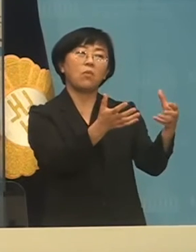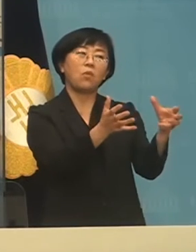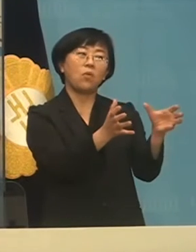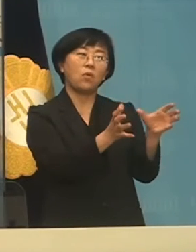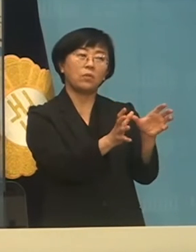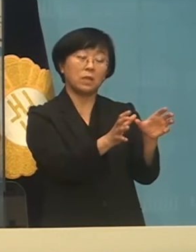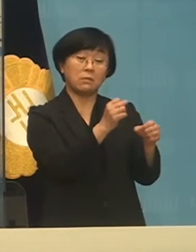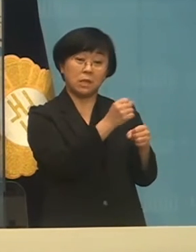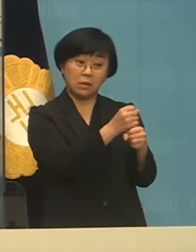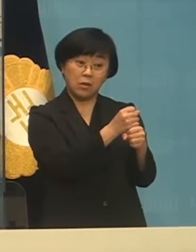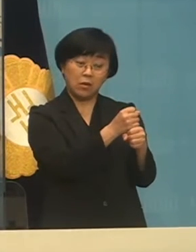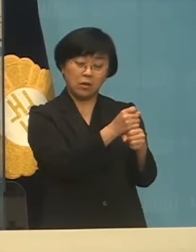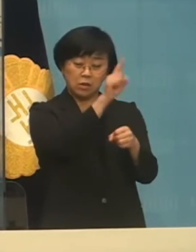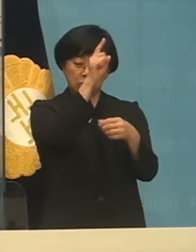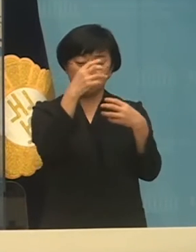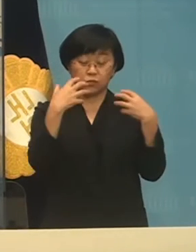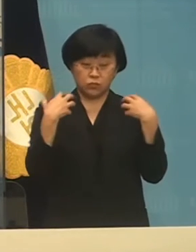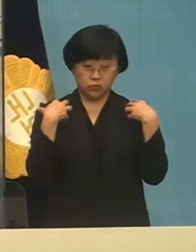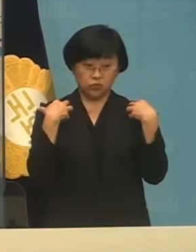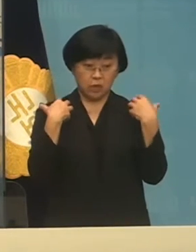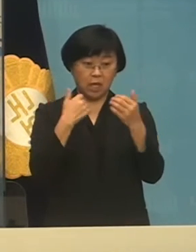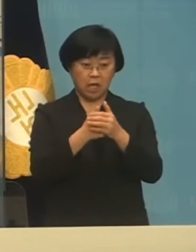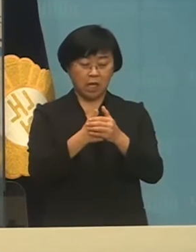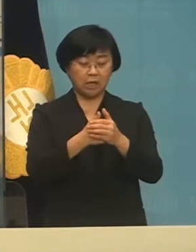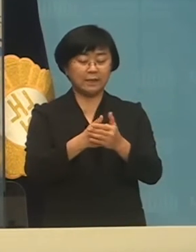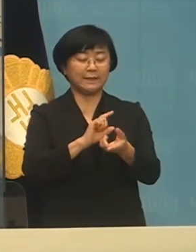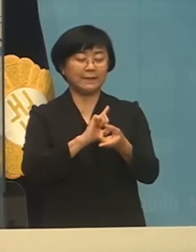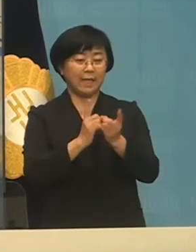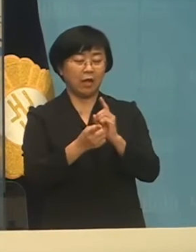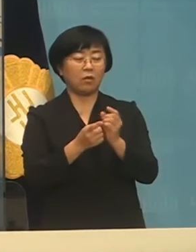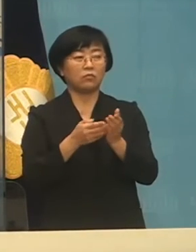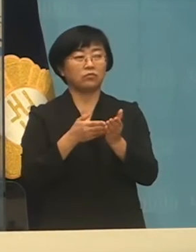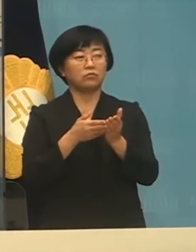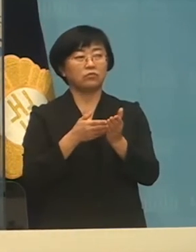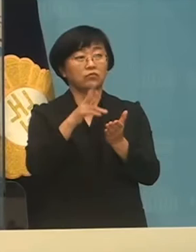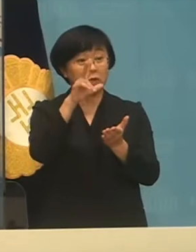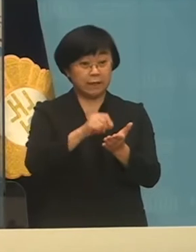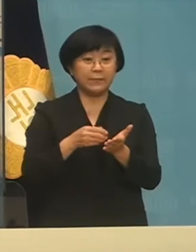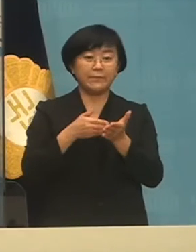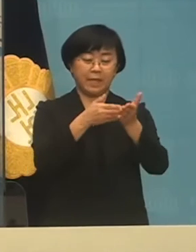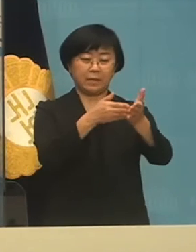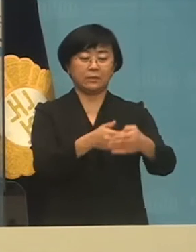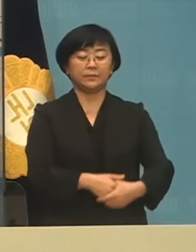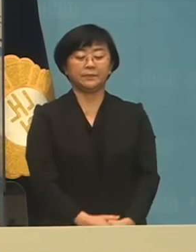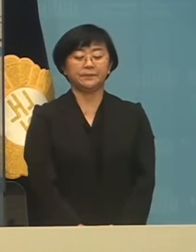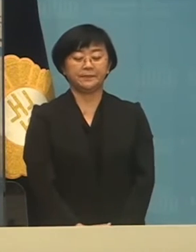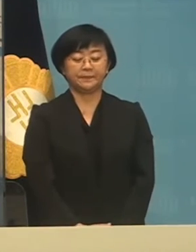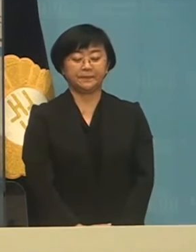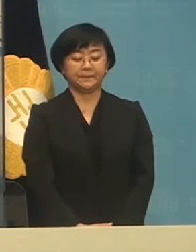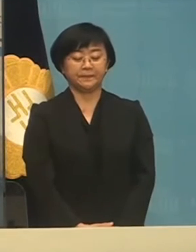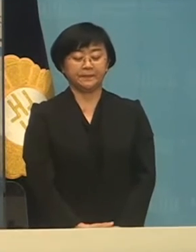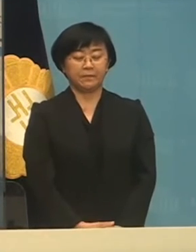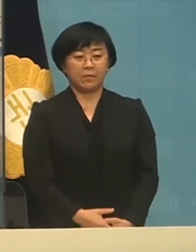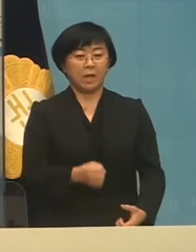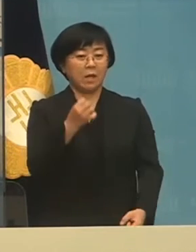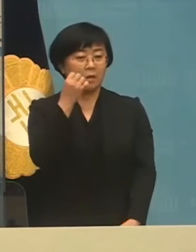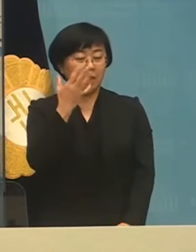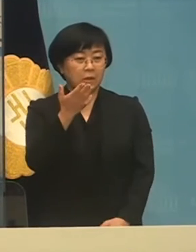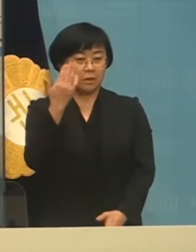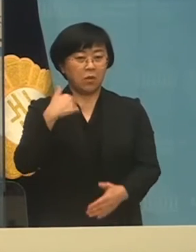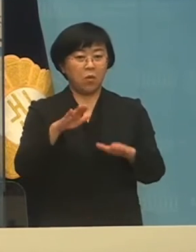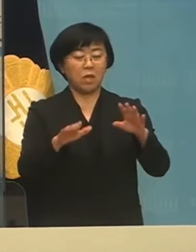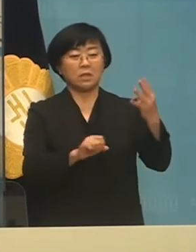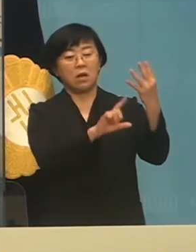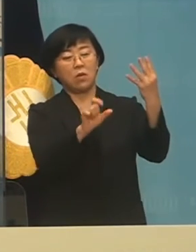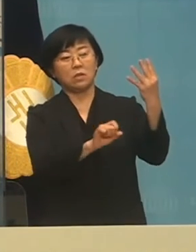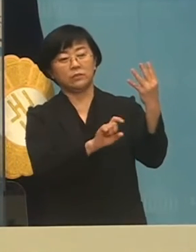재생지를 만들어 정부의 세월호 생존자 대응 문제를 제기하기로 했습니다. 약 8개월 전이었던 올해